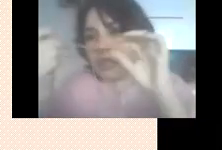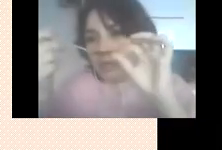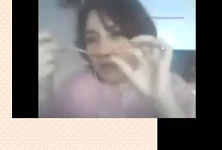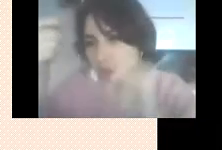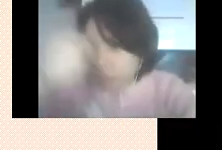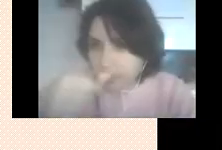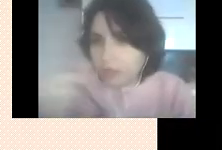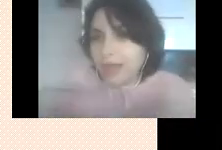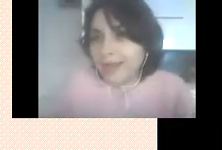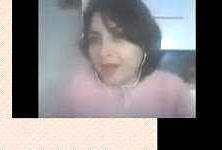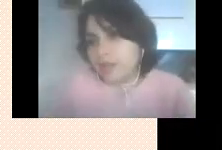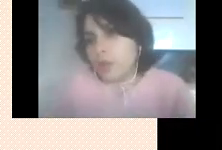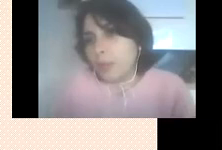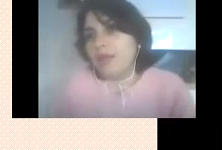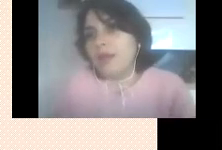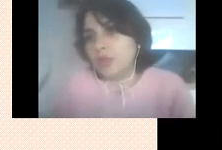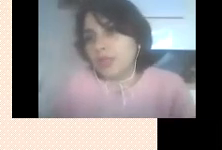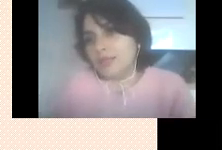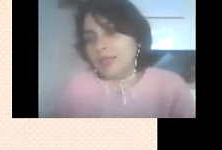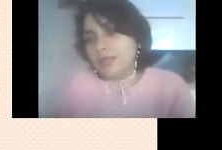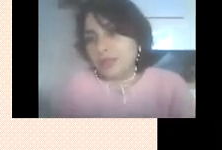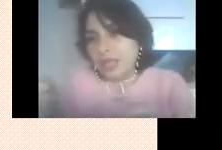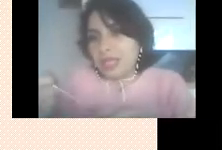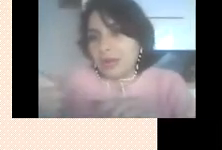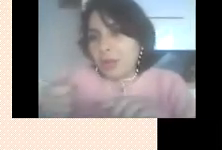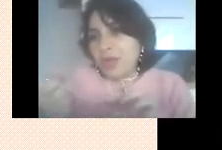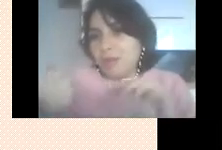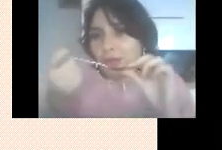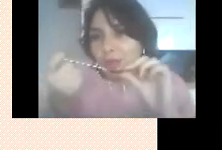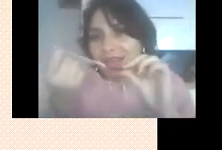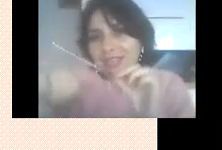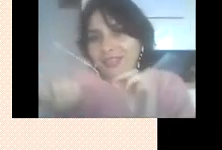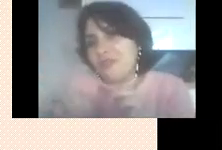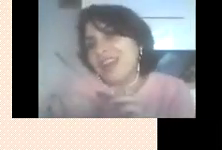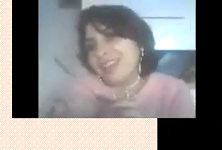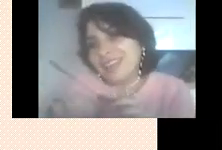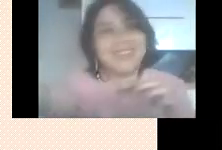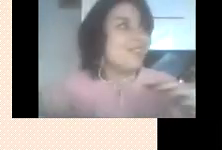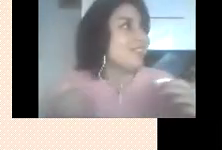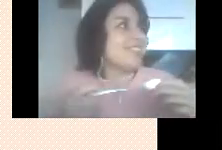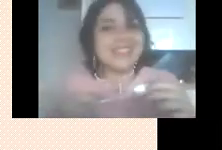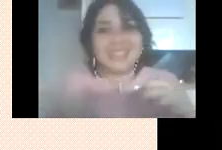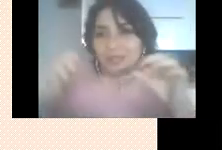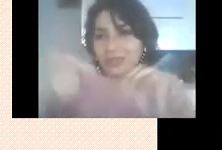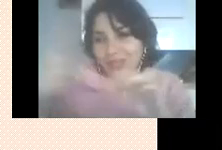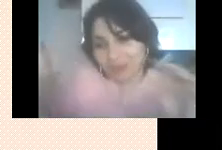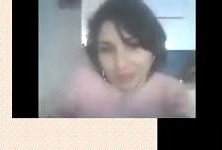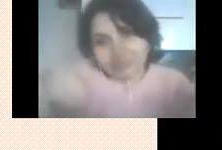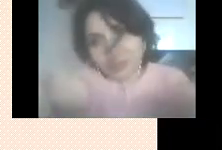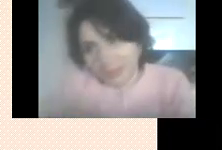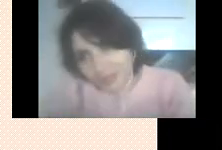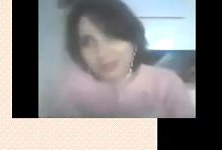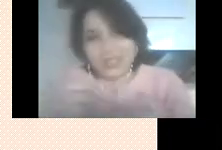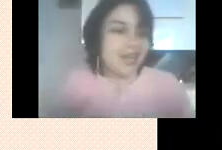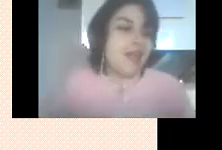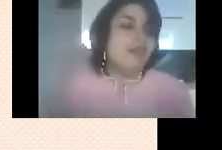fuera flexible, ¡shum!, se nos caería la sopa de la cuchara, ¿cierto? Y no la podríamos tomar y se doblaría y todo, sería chistoso, ¿cierto? Así,